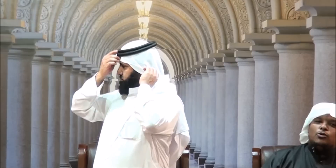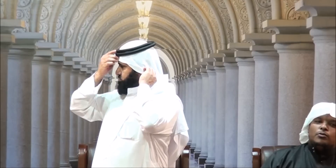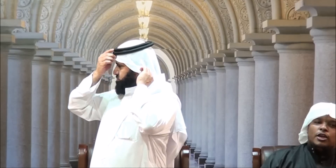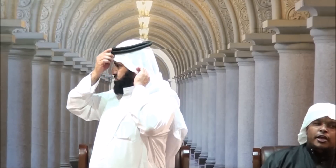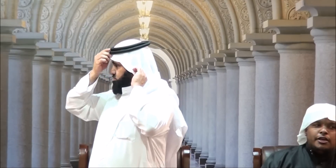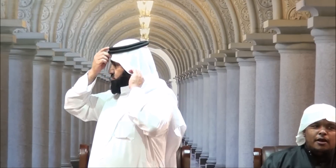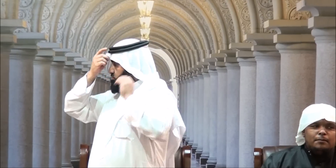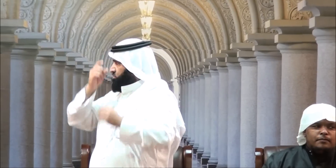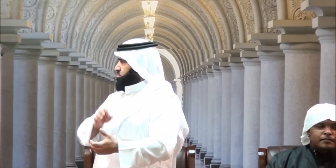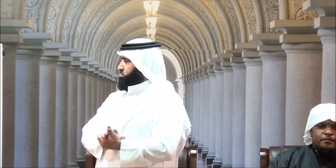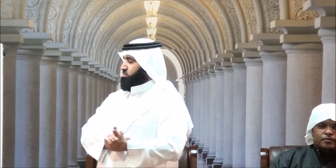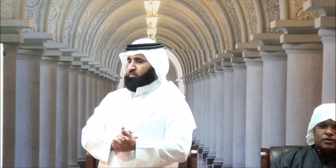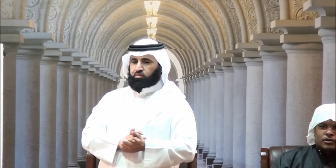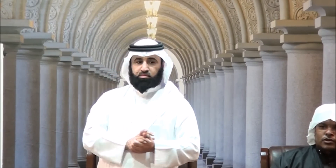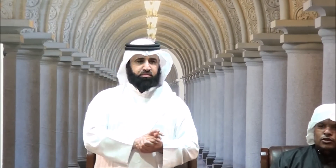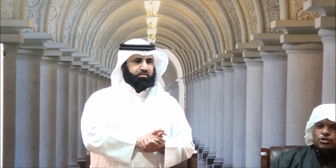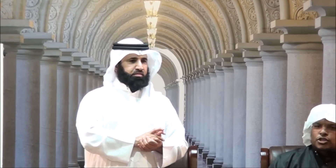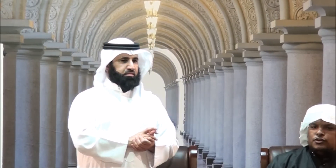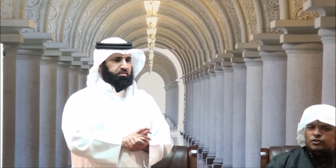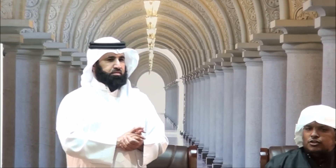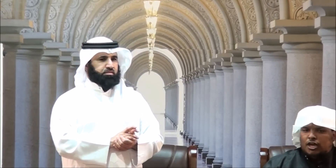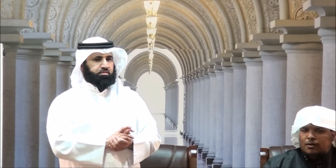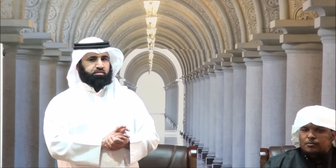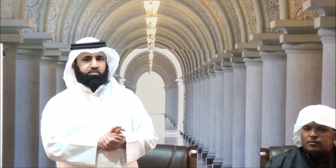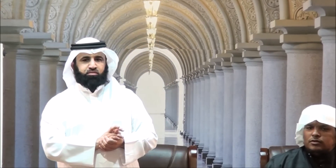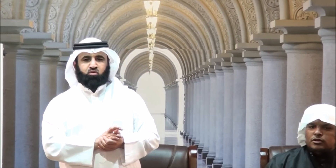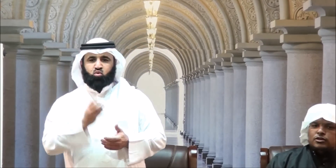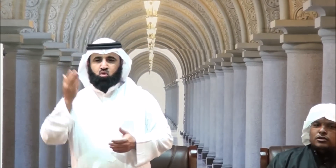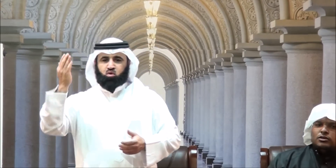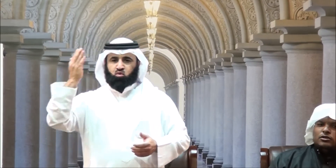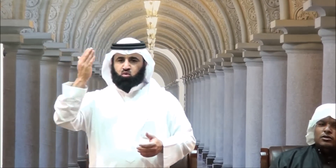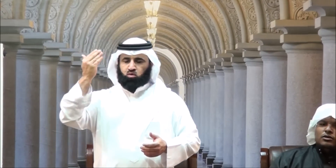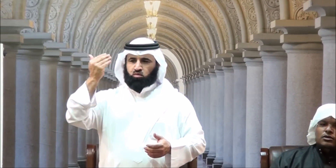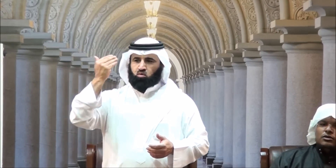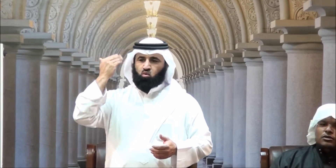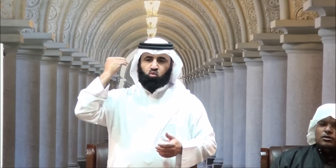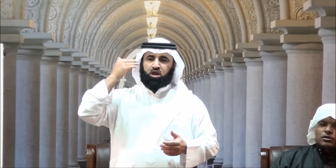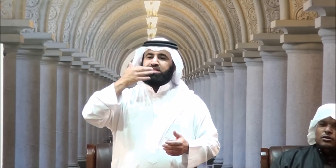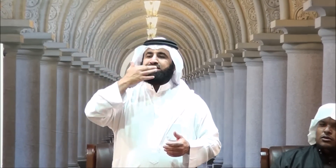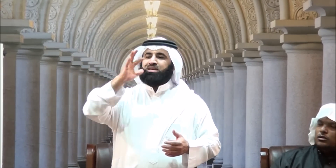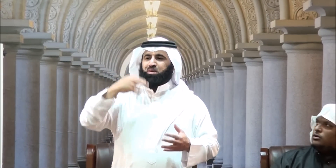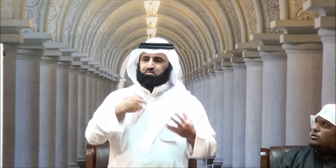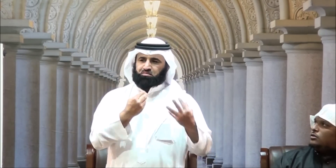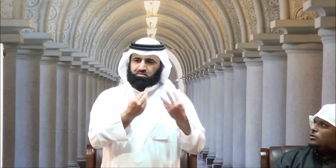أي يوم من الأيام جيت عند شاب